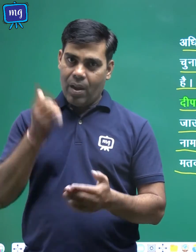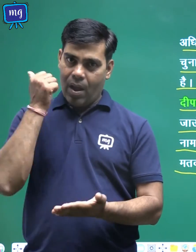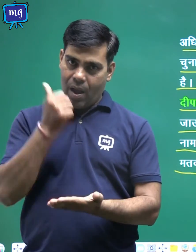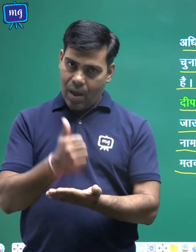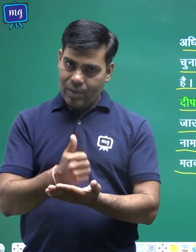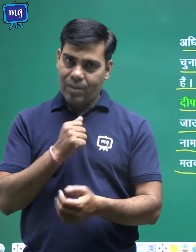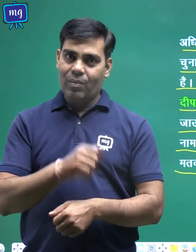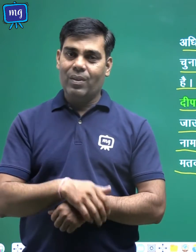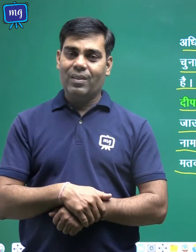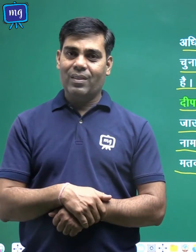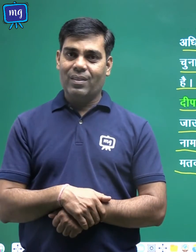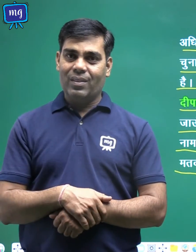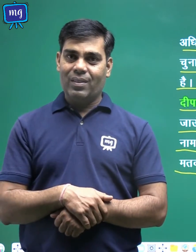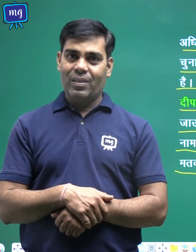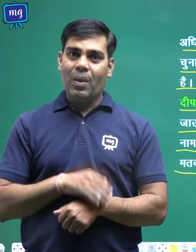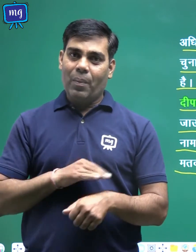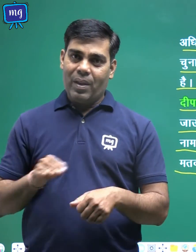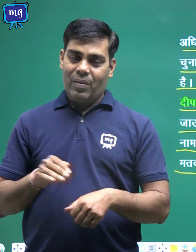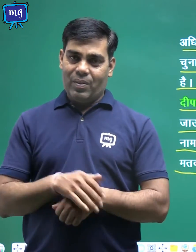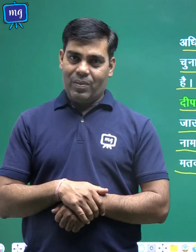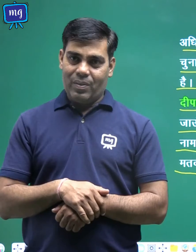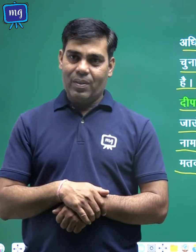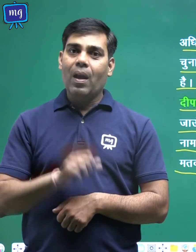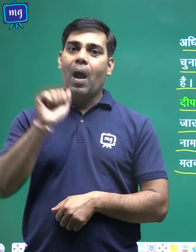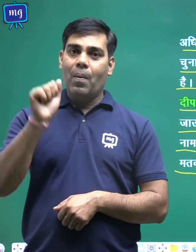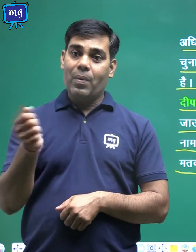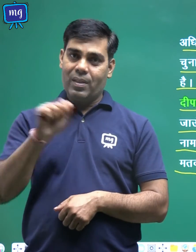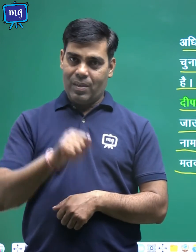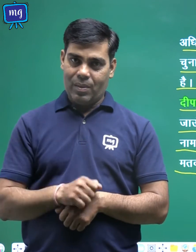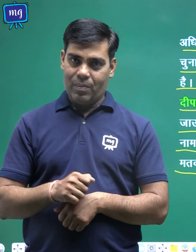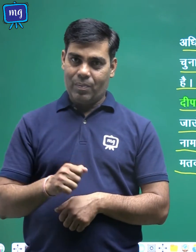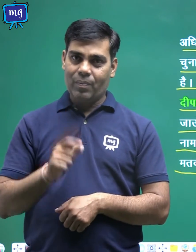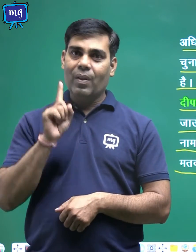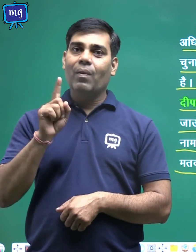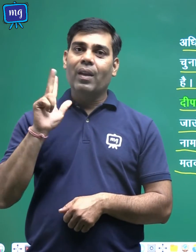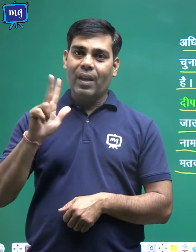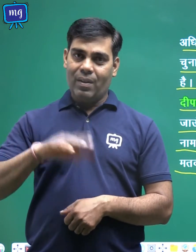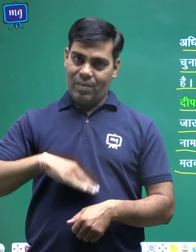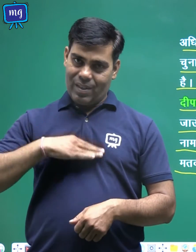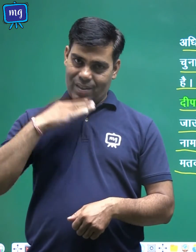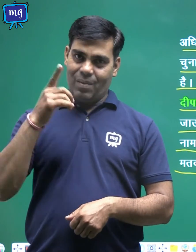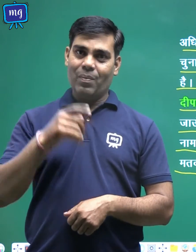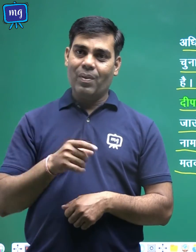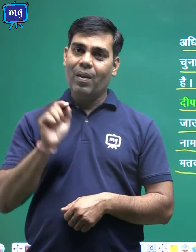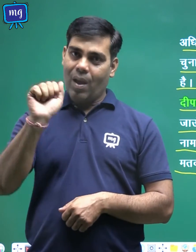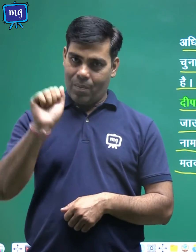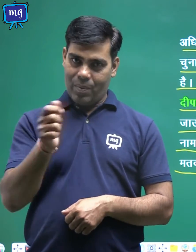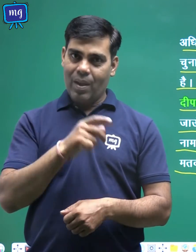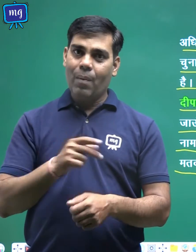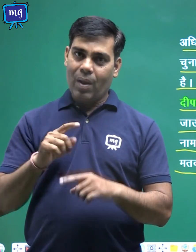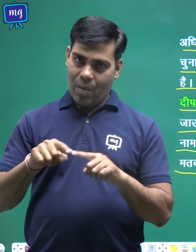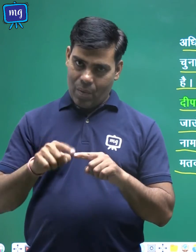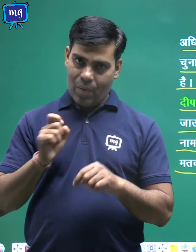करूंगा। प्यारे बच्चों, आप भी जब 18 वर्ष के हो जाएंगे तब आप भी अपना